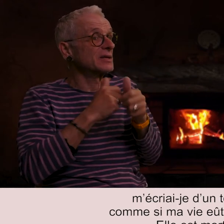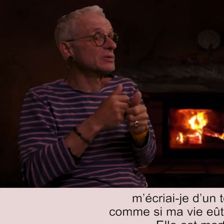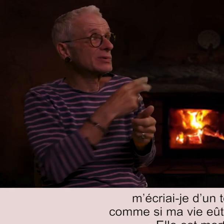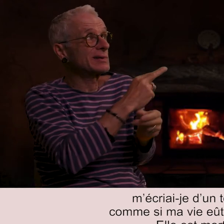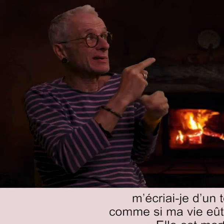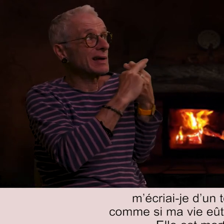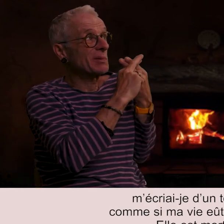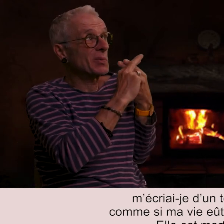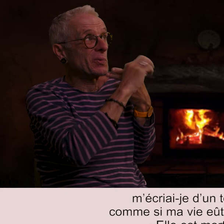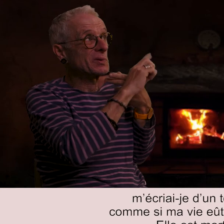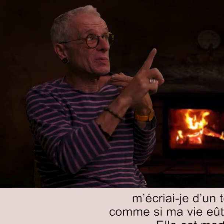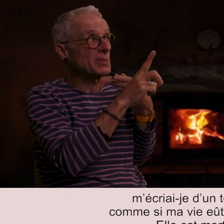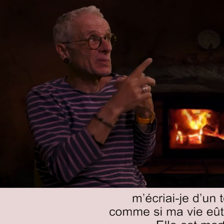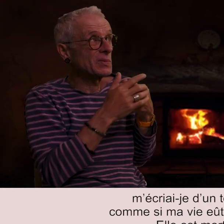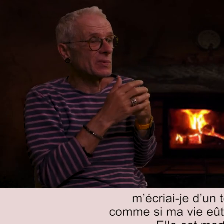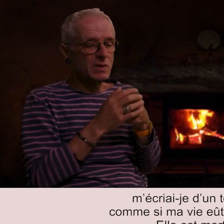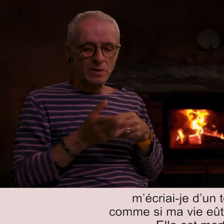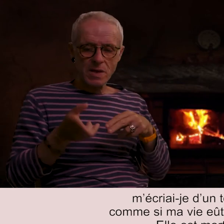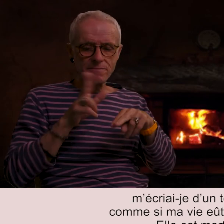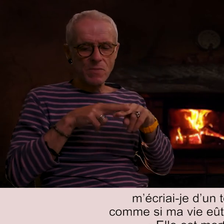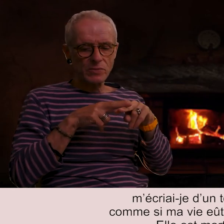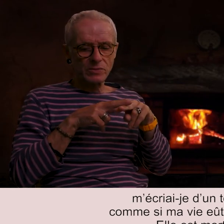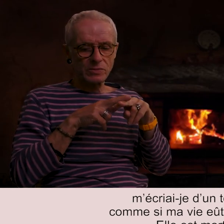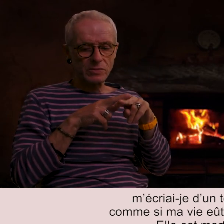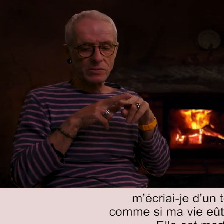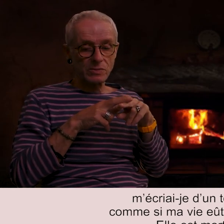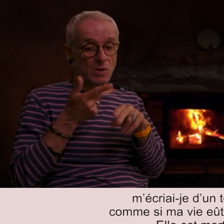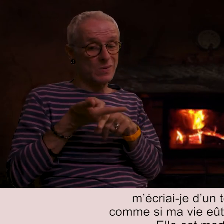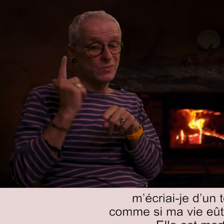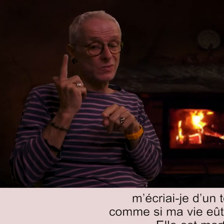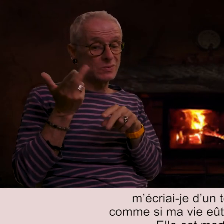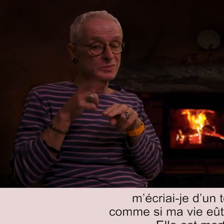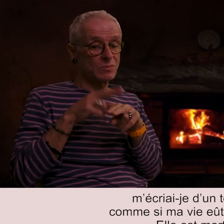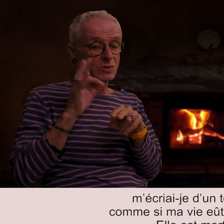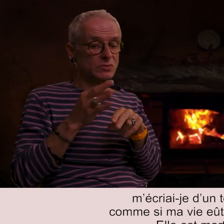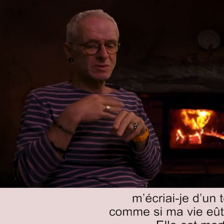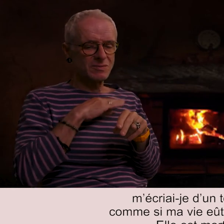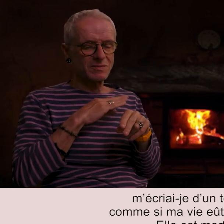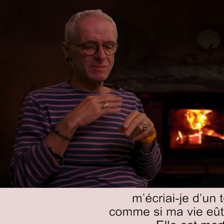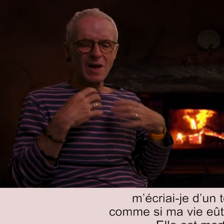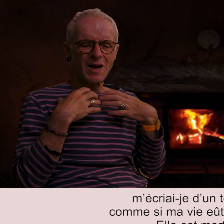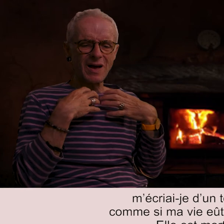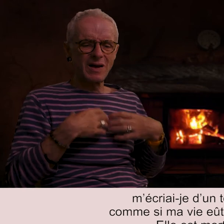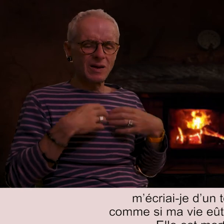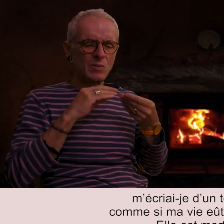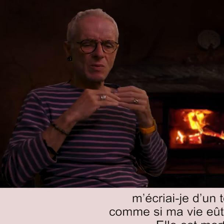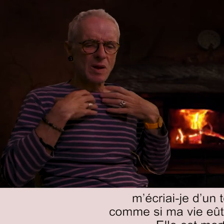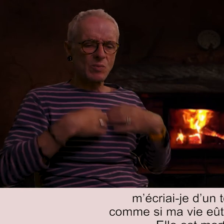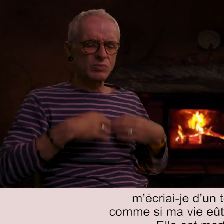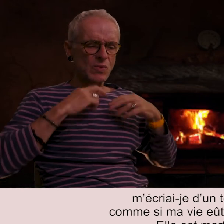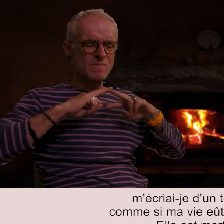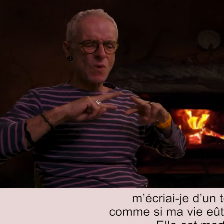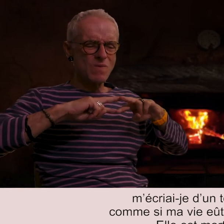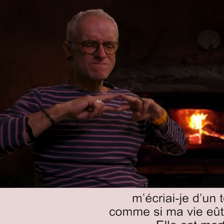sa réponse elle est morte il y a deux ans d'une fluxion de poitrine à la